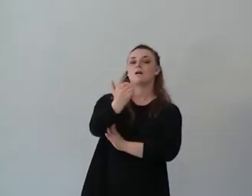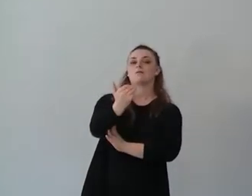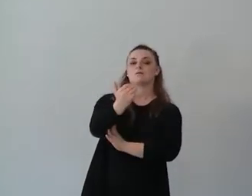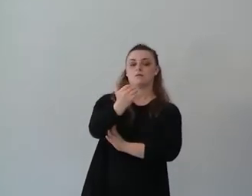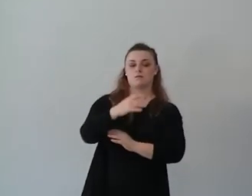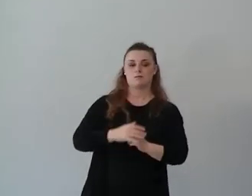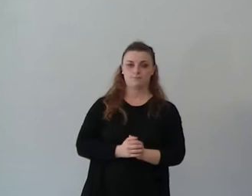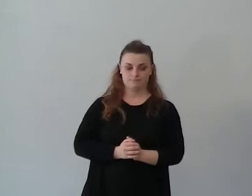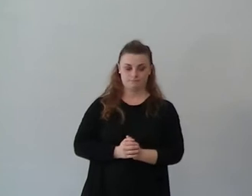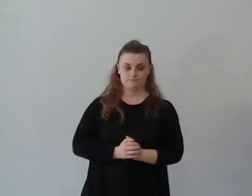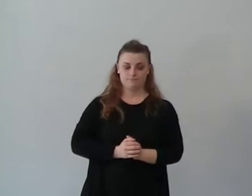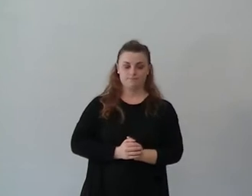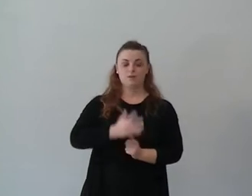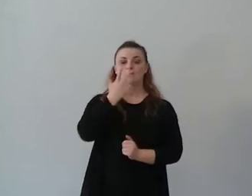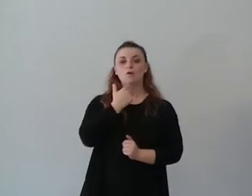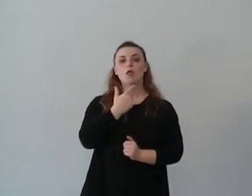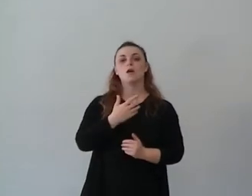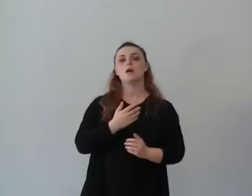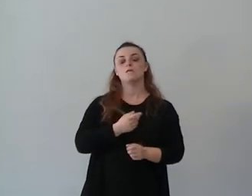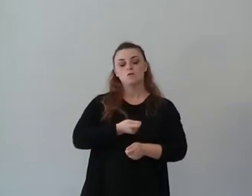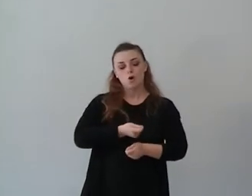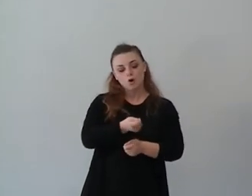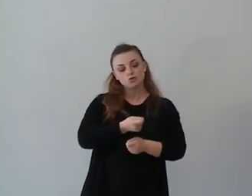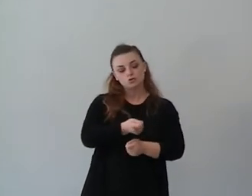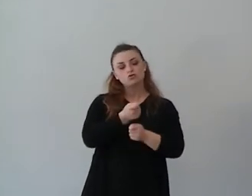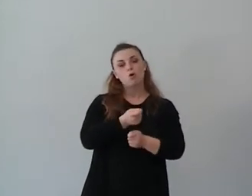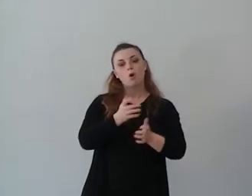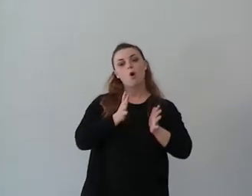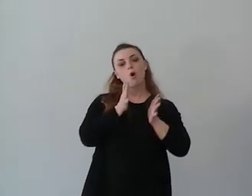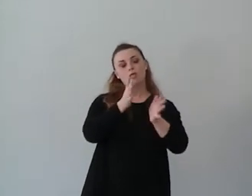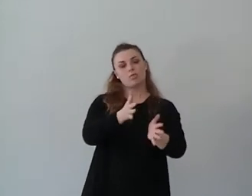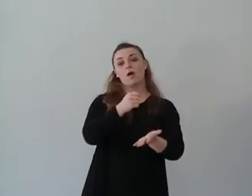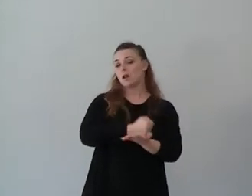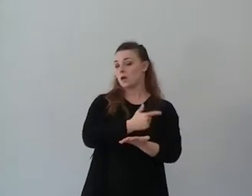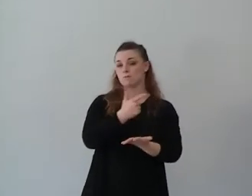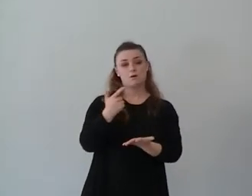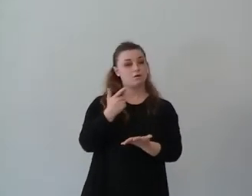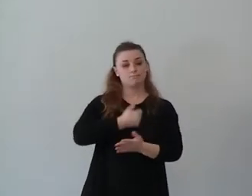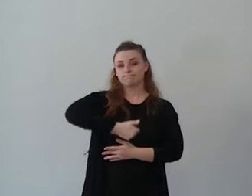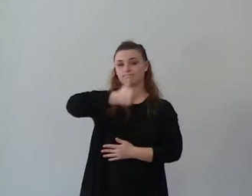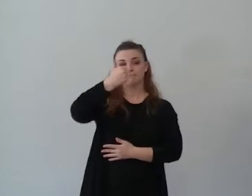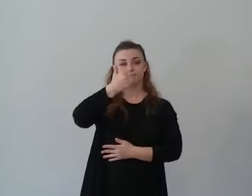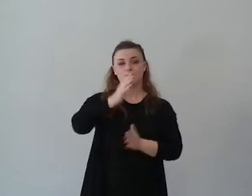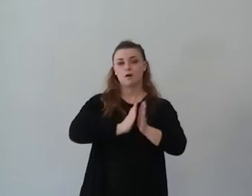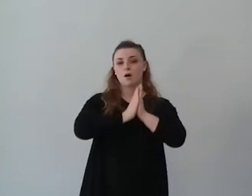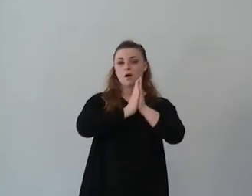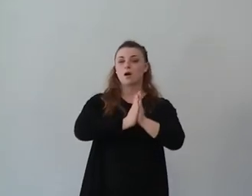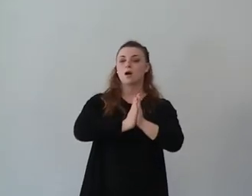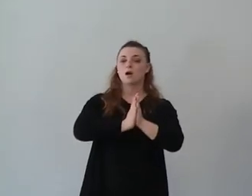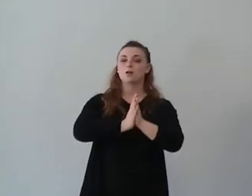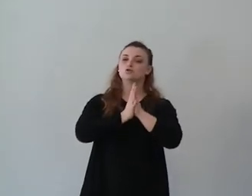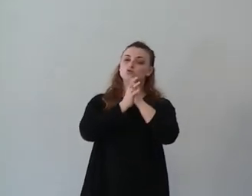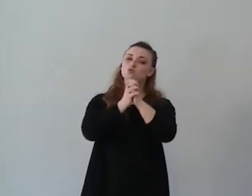Esorto dunque, prima di ogni altra cosa, che si facciano suppliche, preghiere, intercessioni